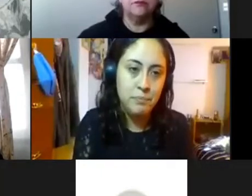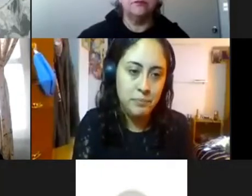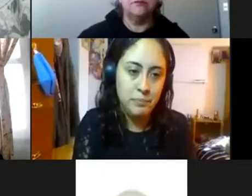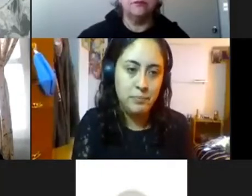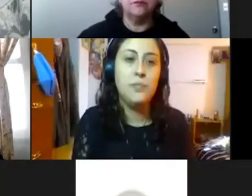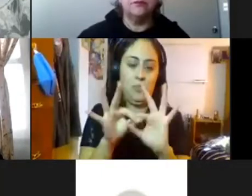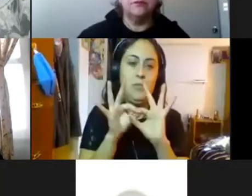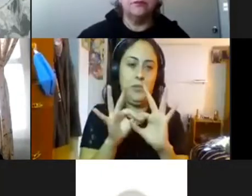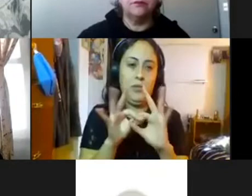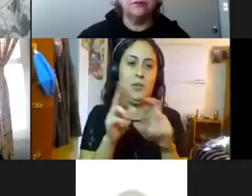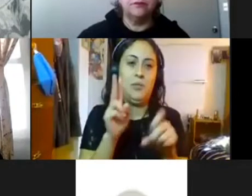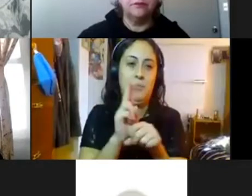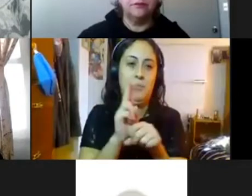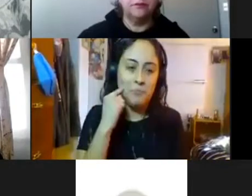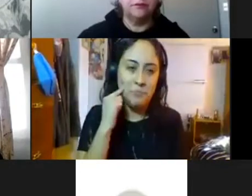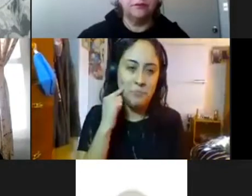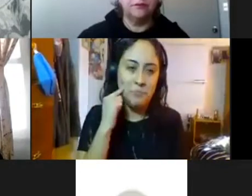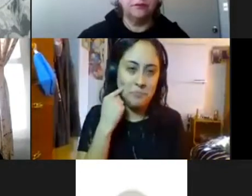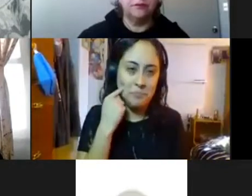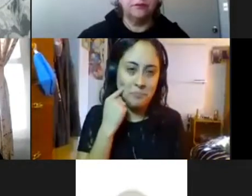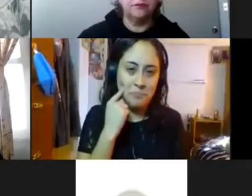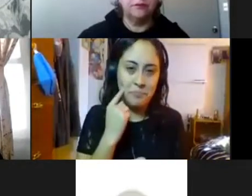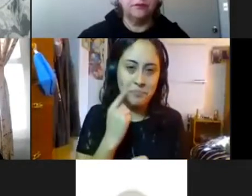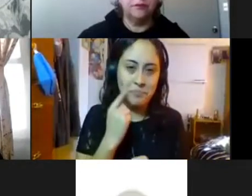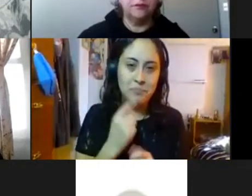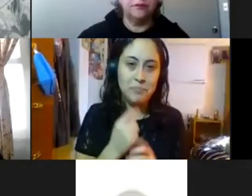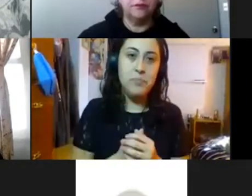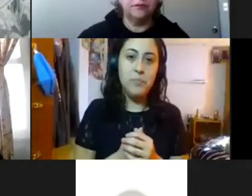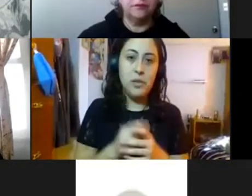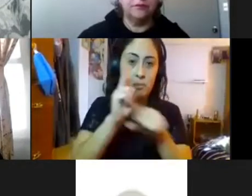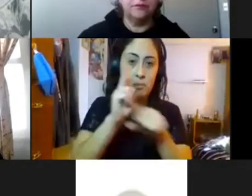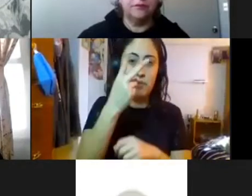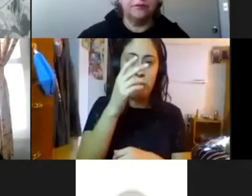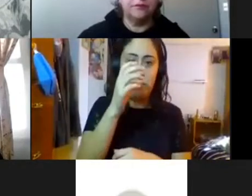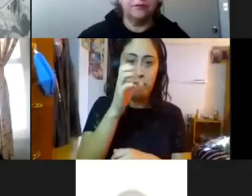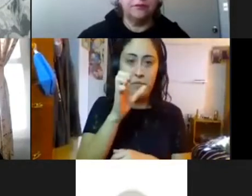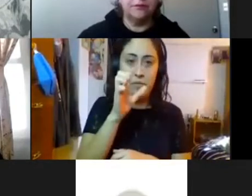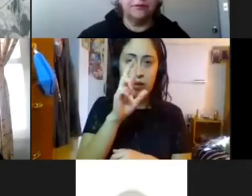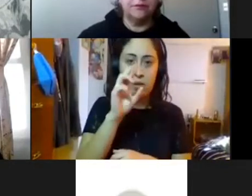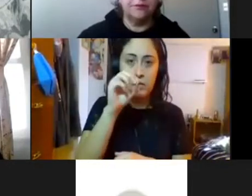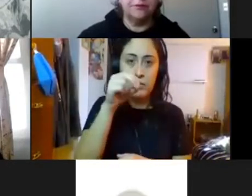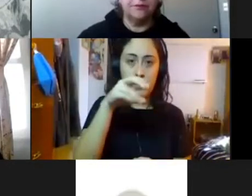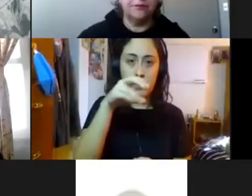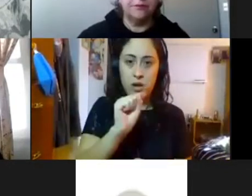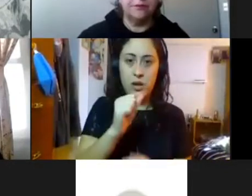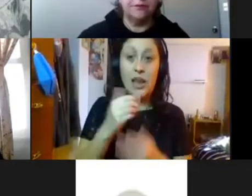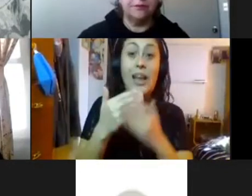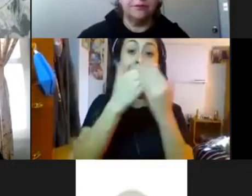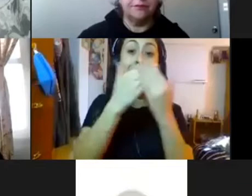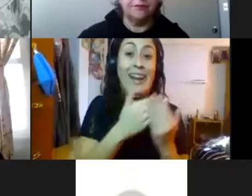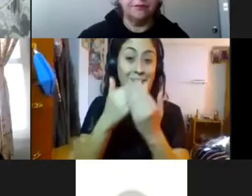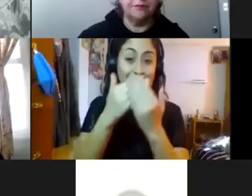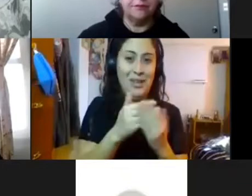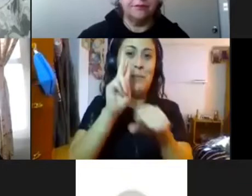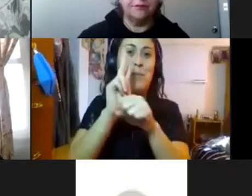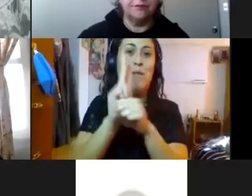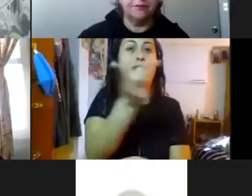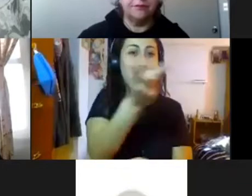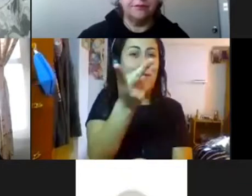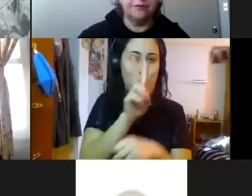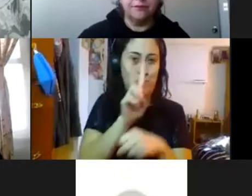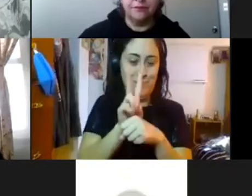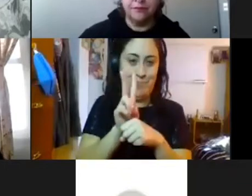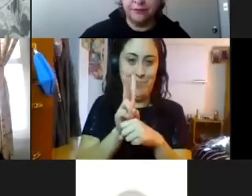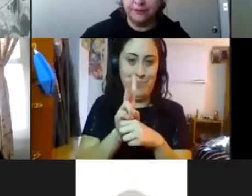Luis. Verónica, consulta. Son como 2 consultas para ambos participantes. Dice,